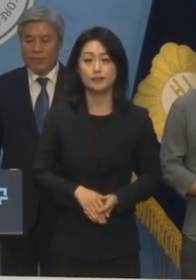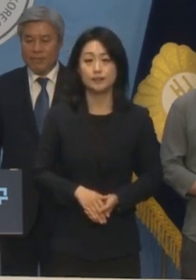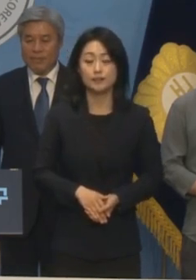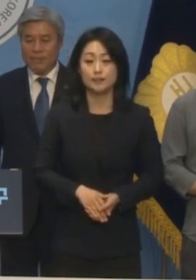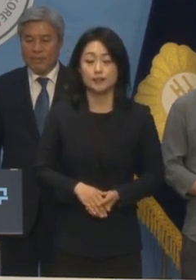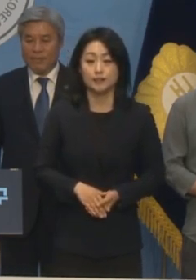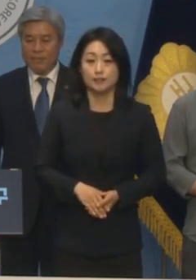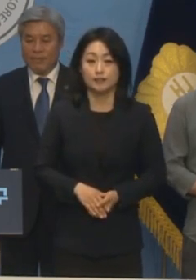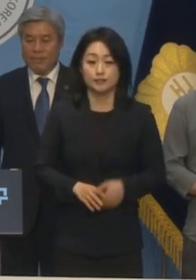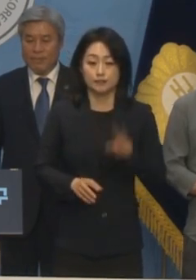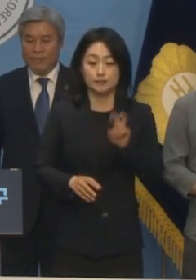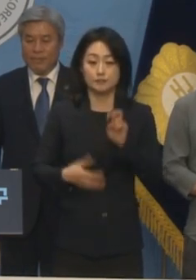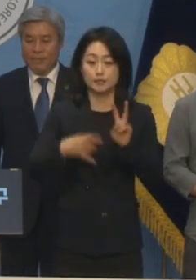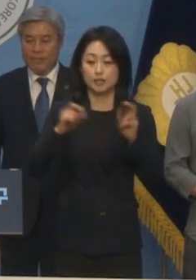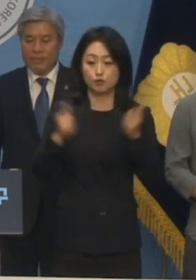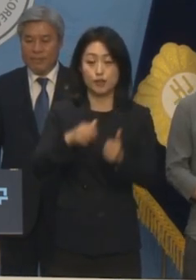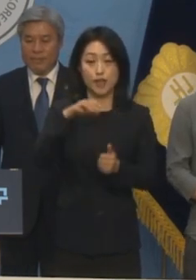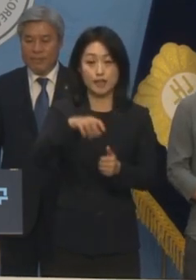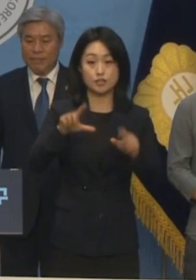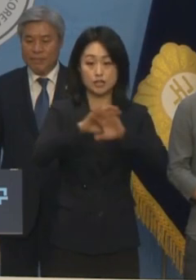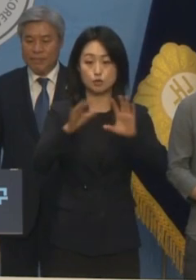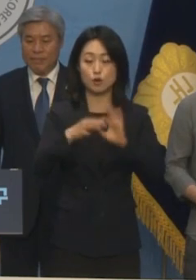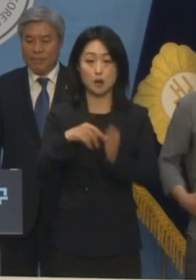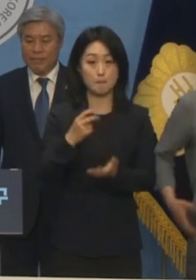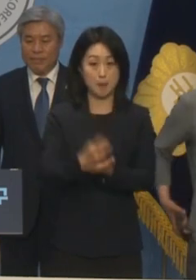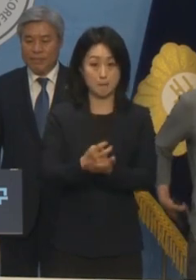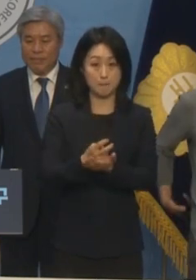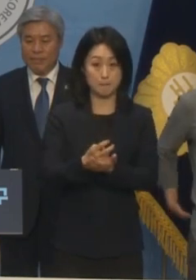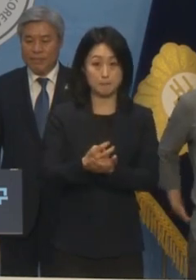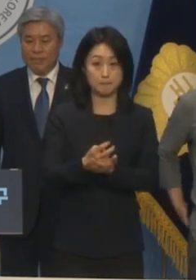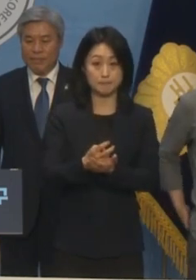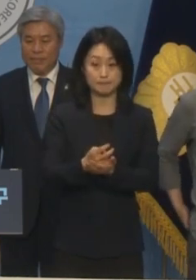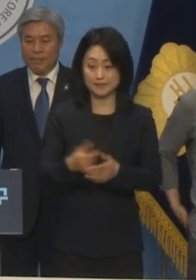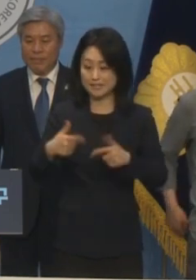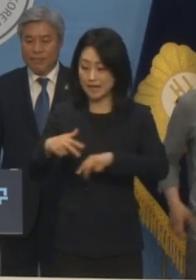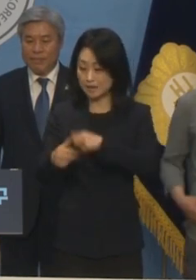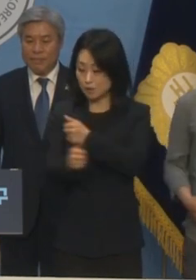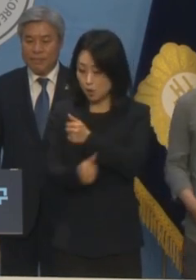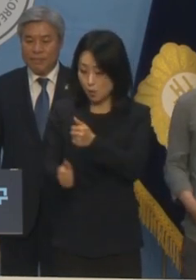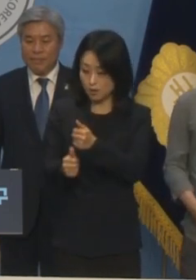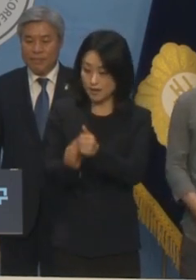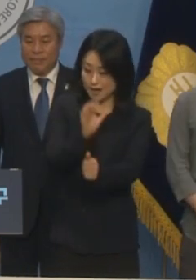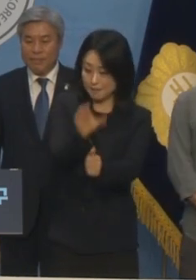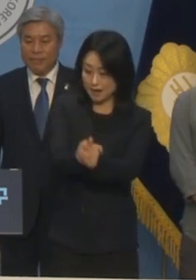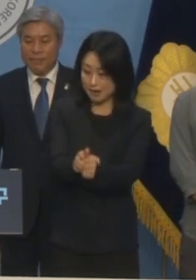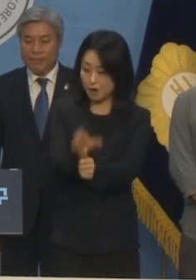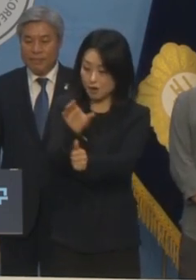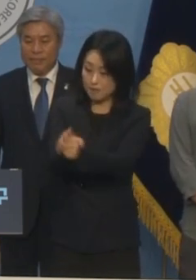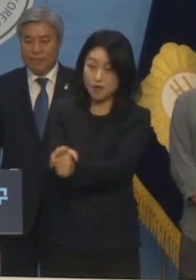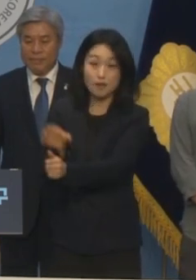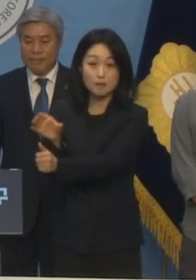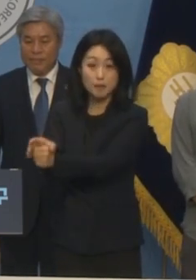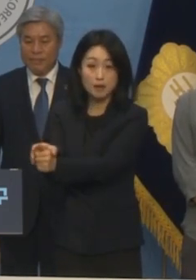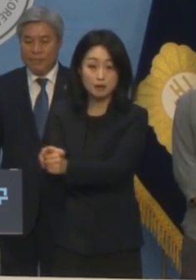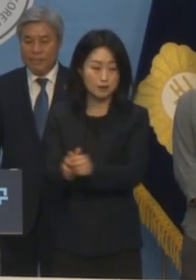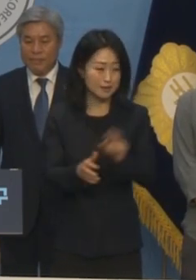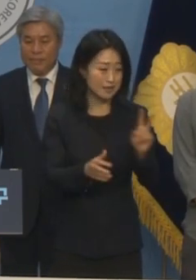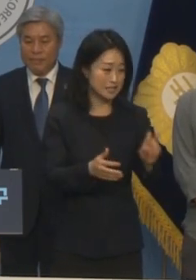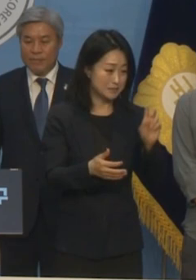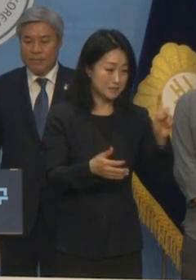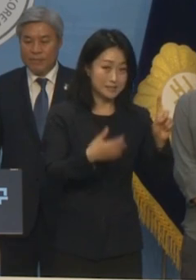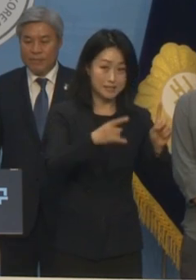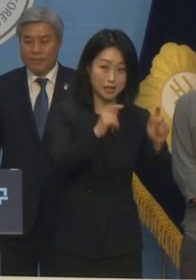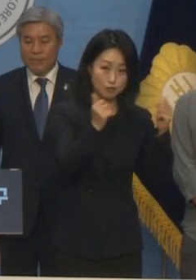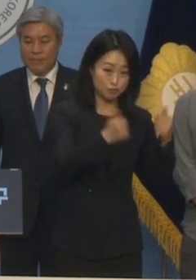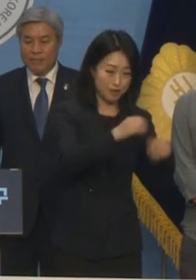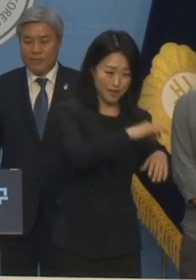20대 국회에서 기후 법안들이 개별 상임위에 맡겨지게 된다면 21대 국회 상황을